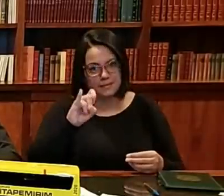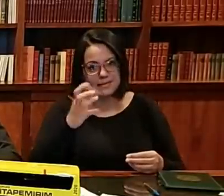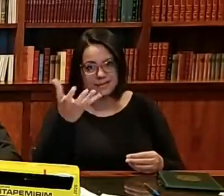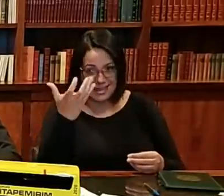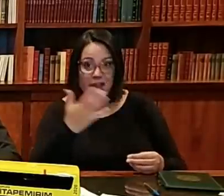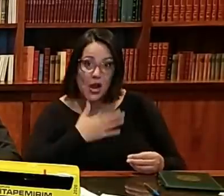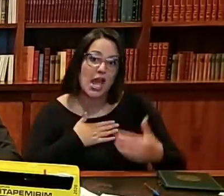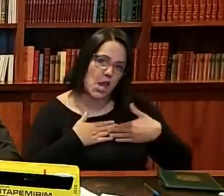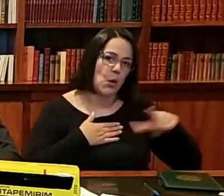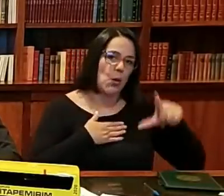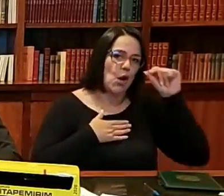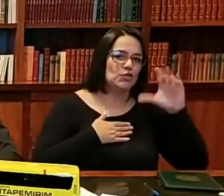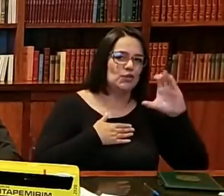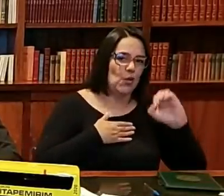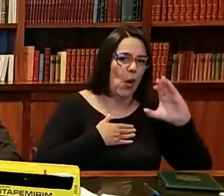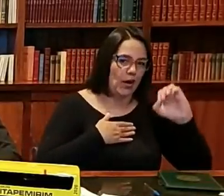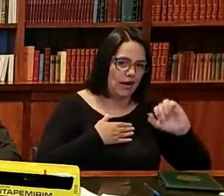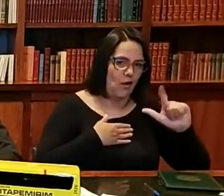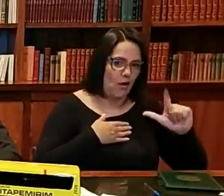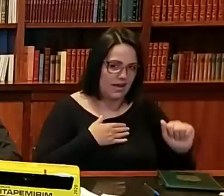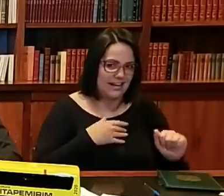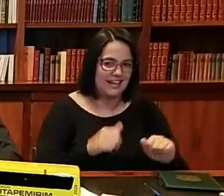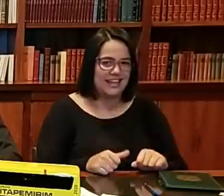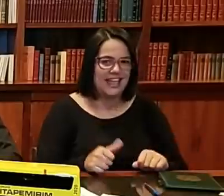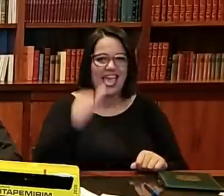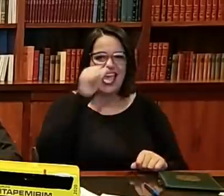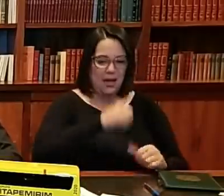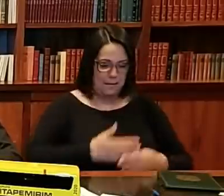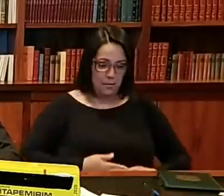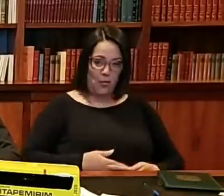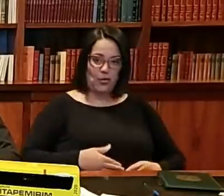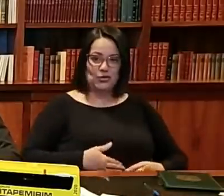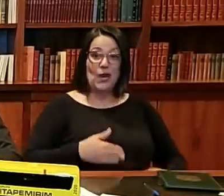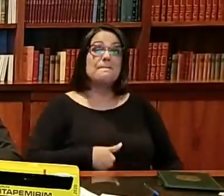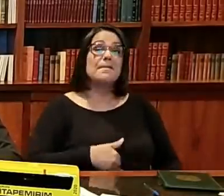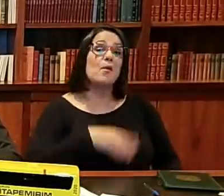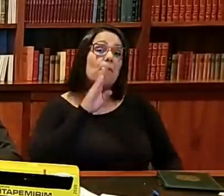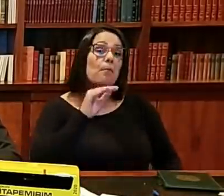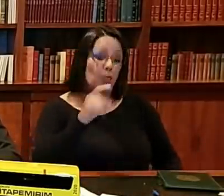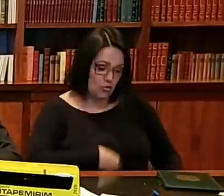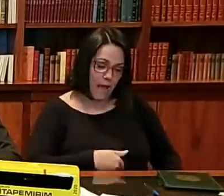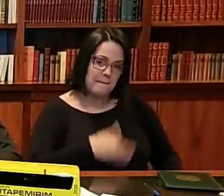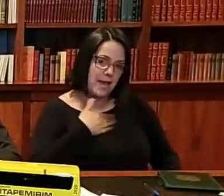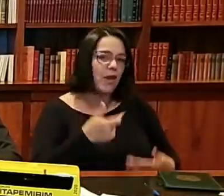de Coca-Cola. Eu escolho a cola que boto pra dentro. O bucho é meu, pô. O bucho é meu, tá certo?